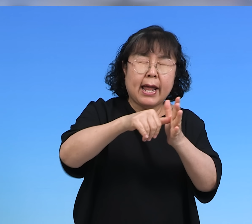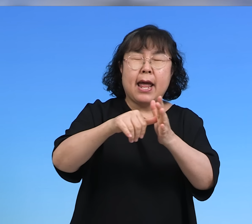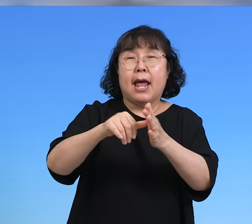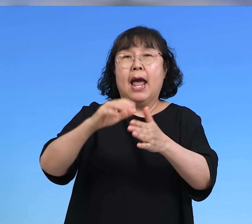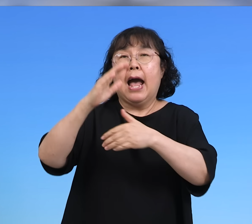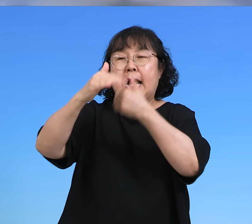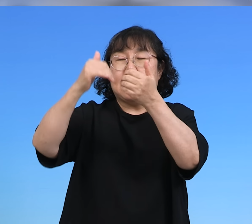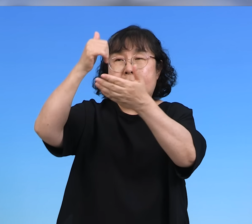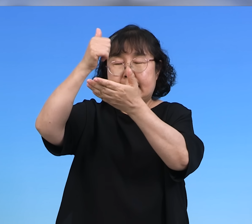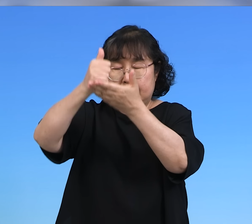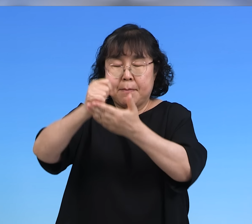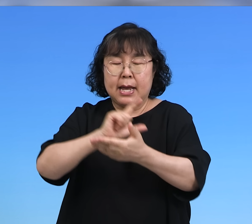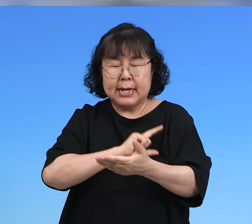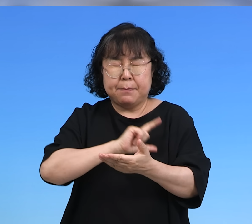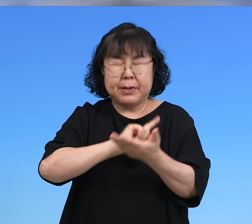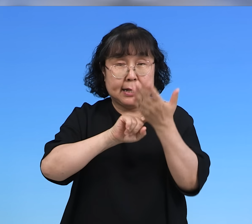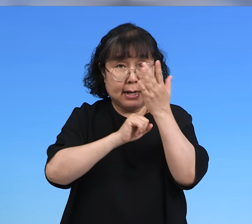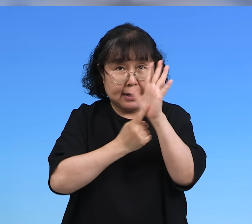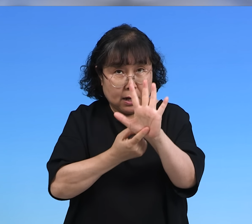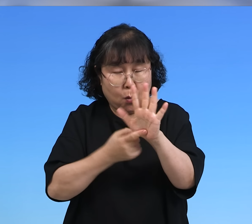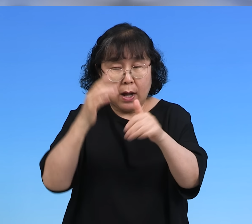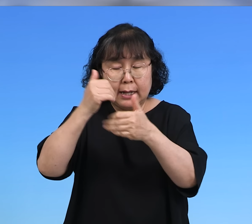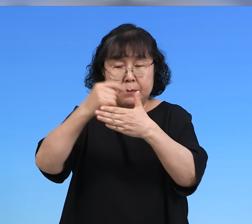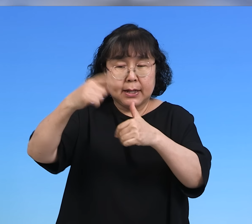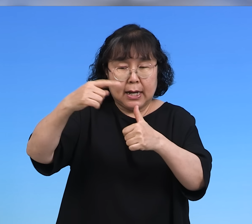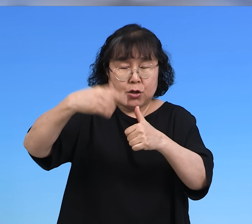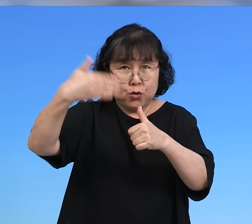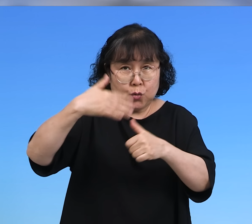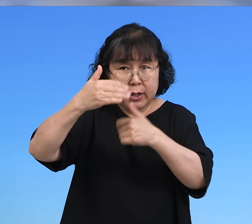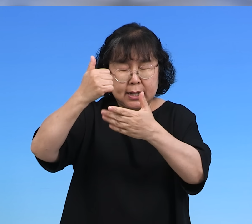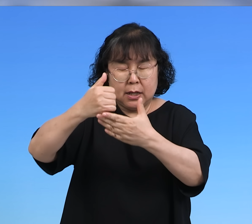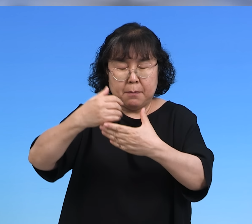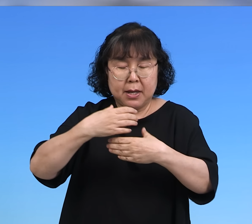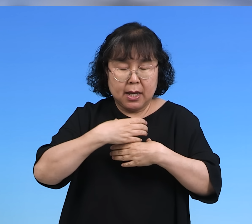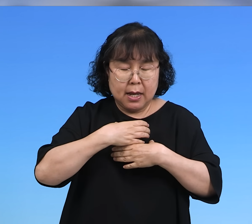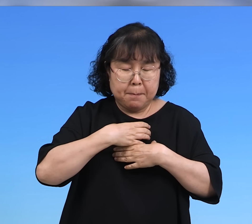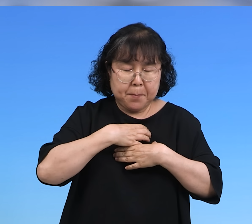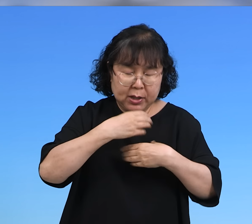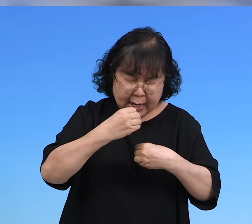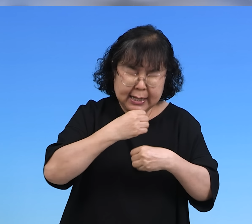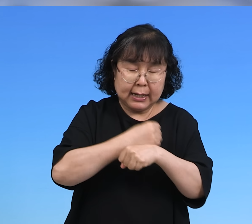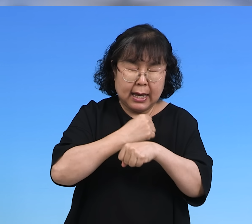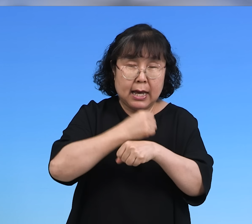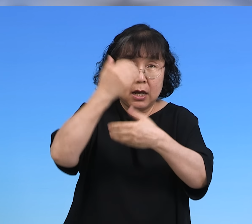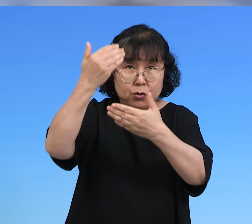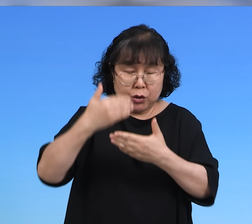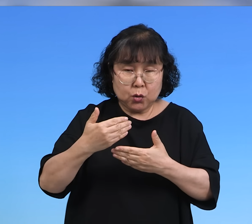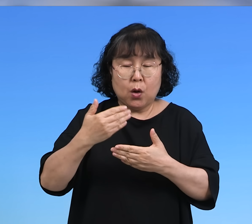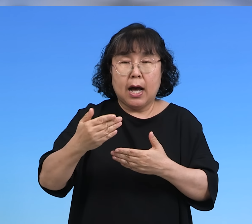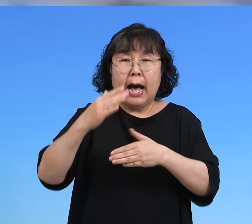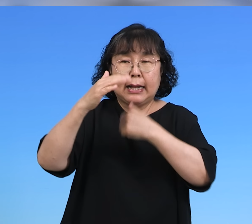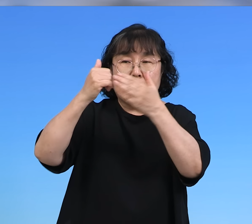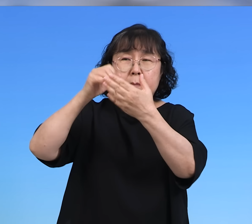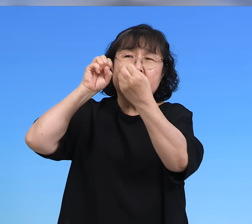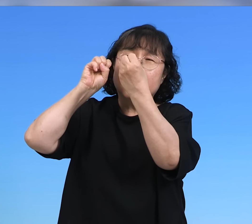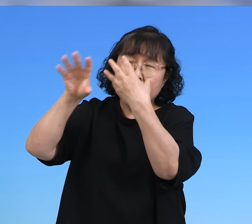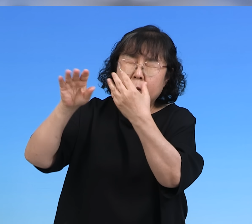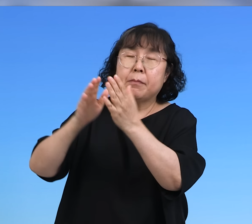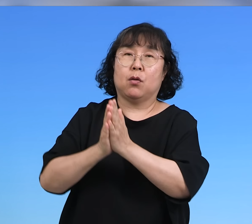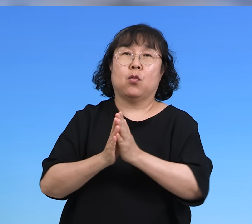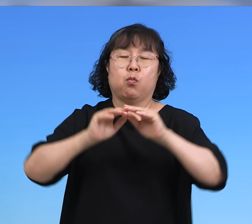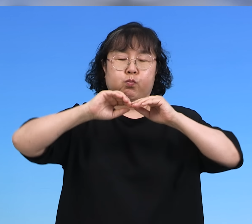이름이 나오시고, 하나님이 지침을 주시고, 하나님이 그들을 안도시켜 주시고, 거기에 반응하고 순종하는 여호수아와